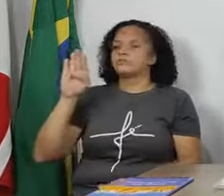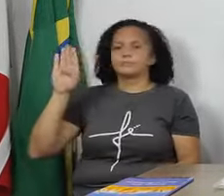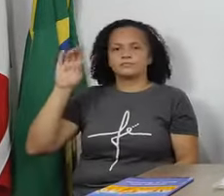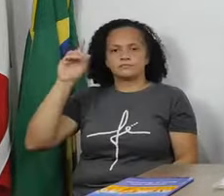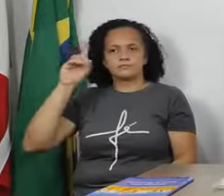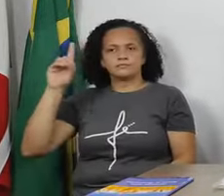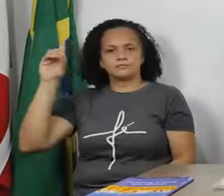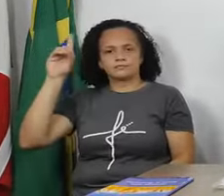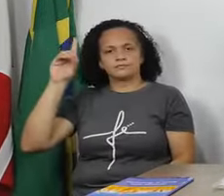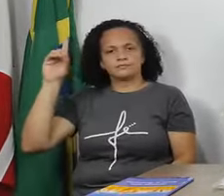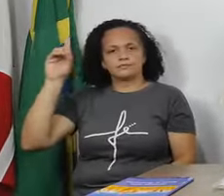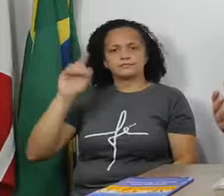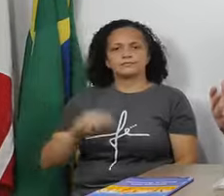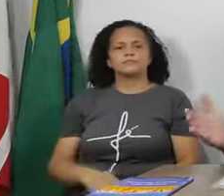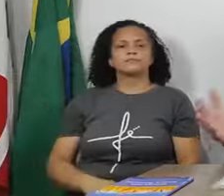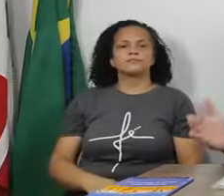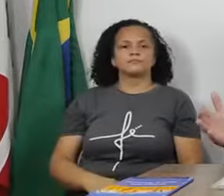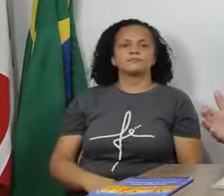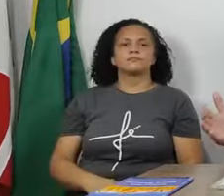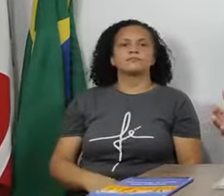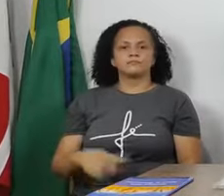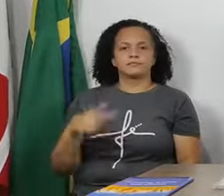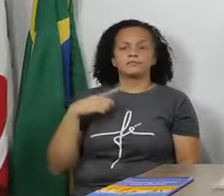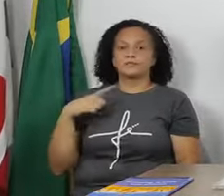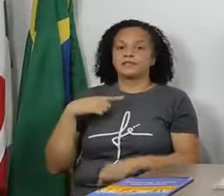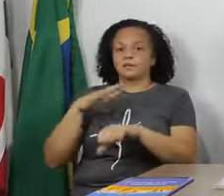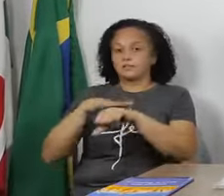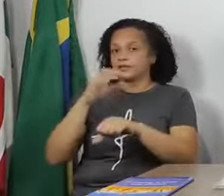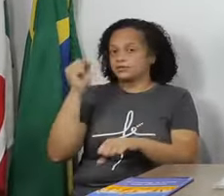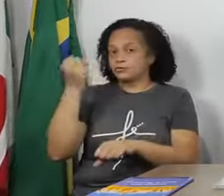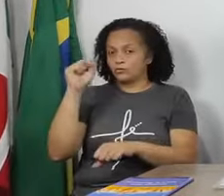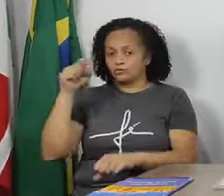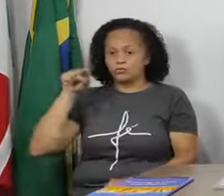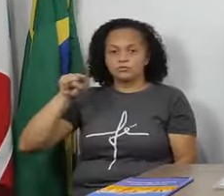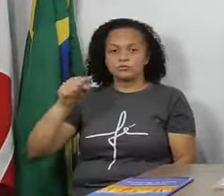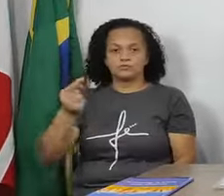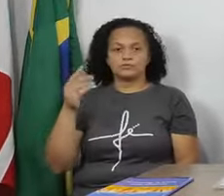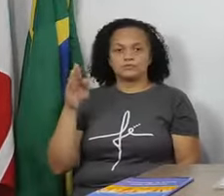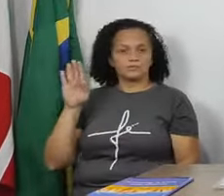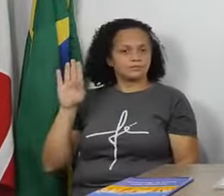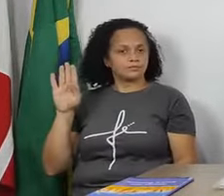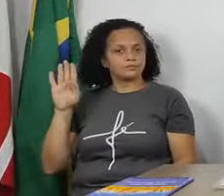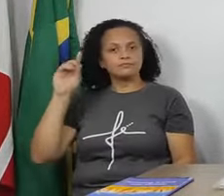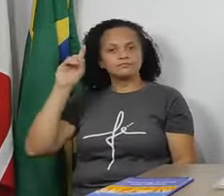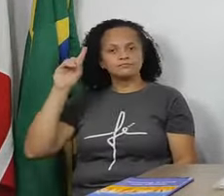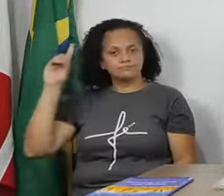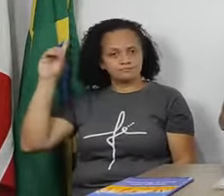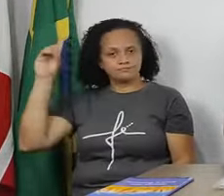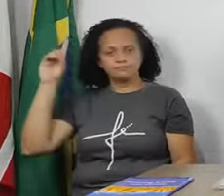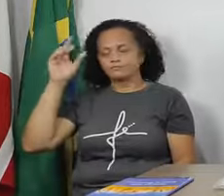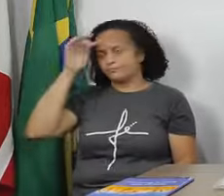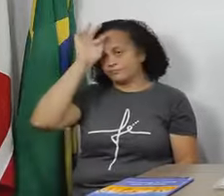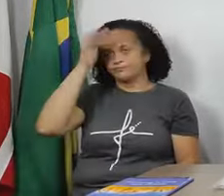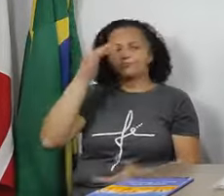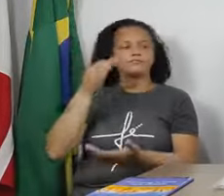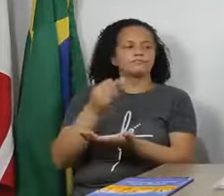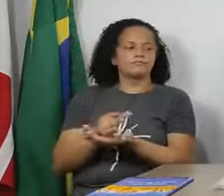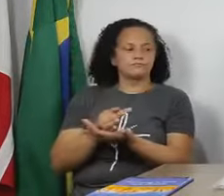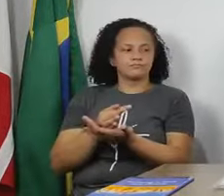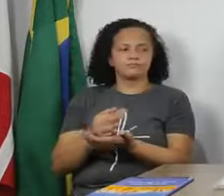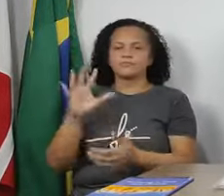Deus. Há mais de 8.000 promessas na Bíblia, né? E a fé, ela é composta